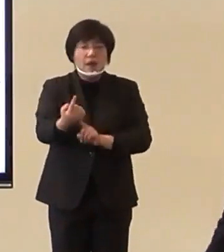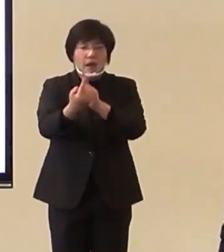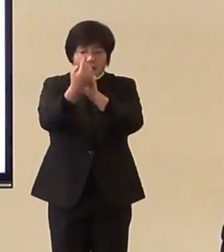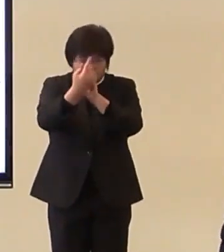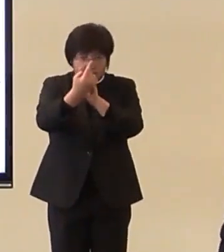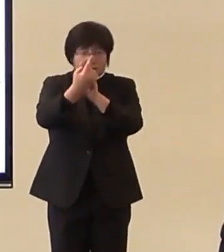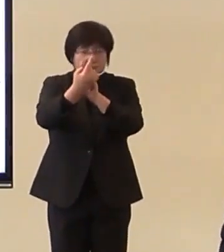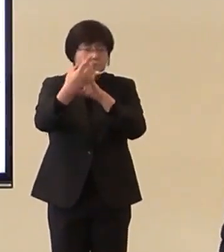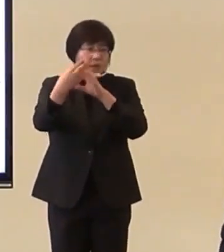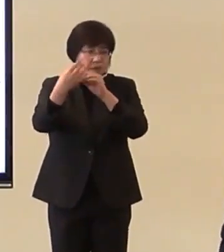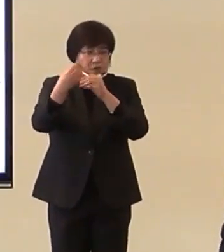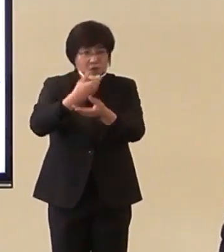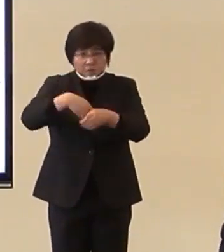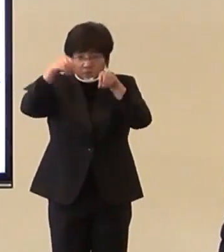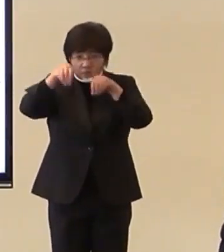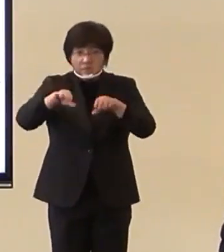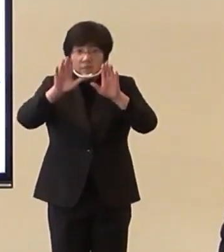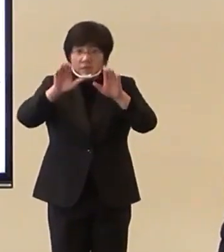れ下に行きますか。